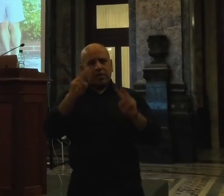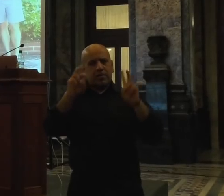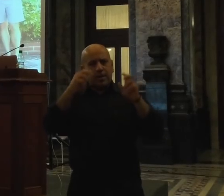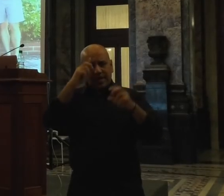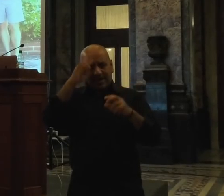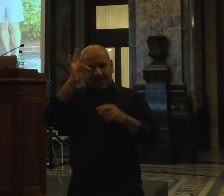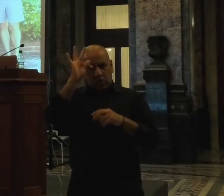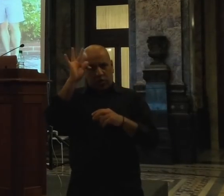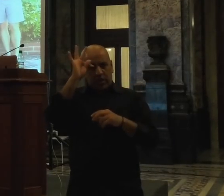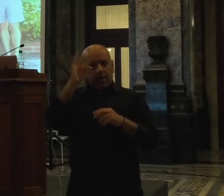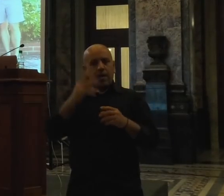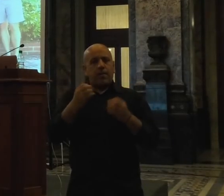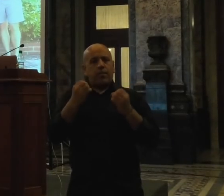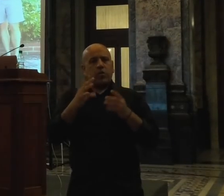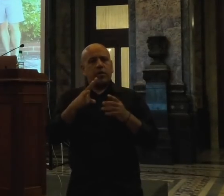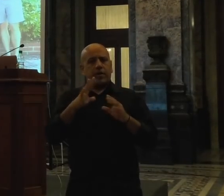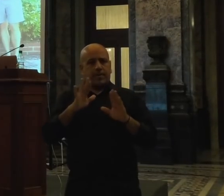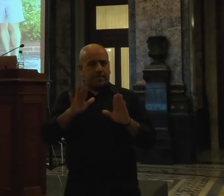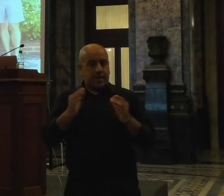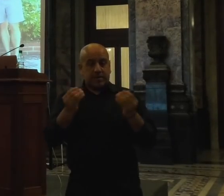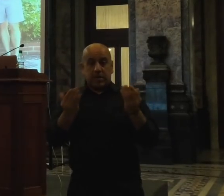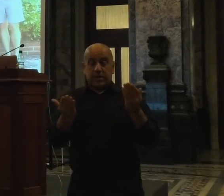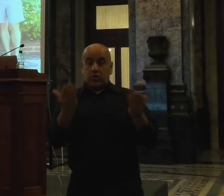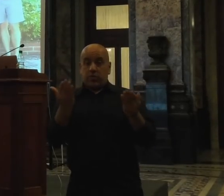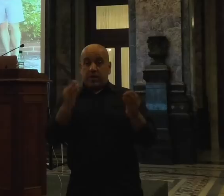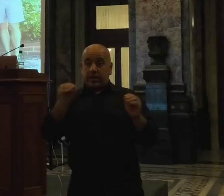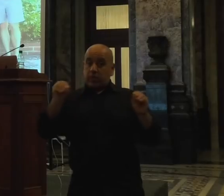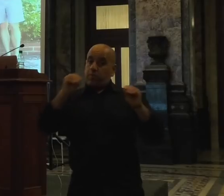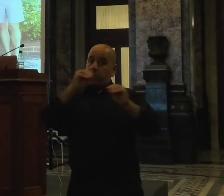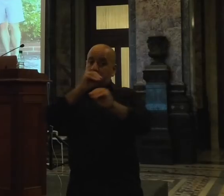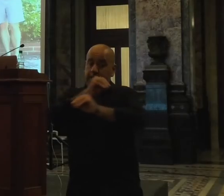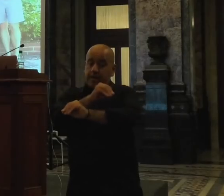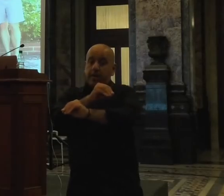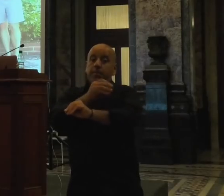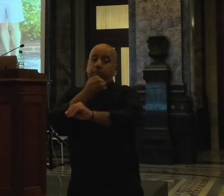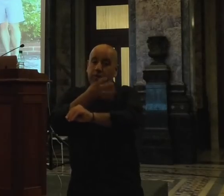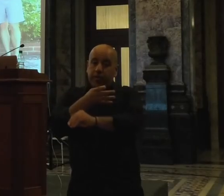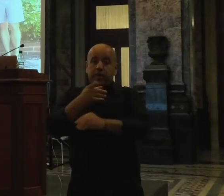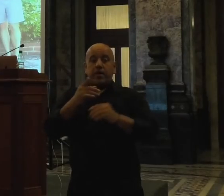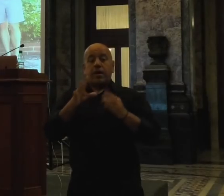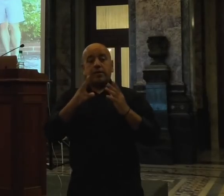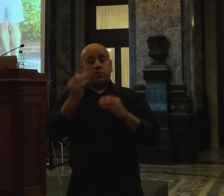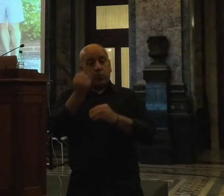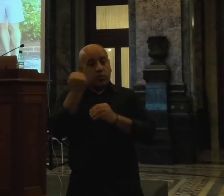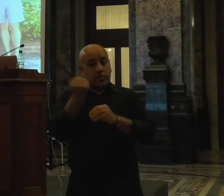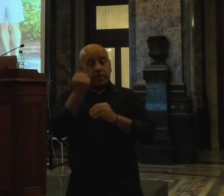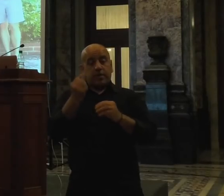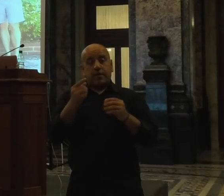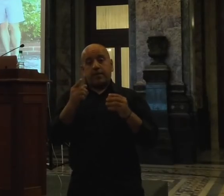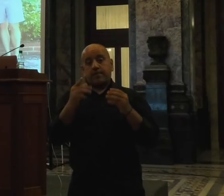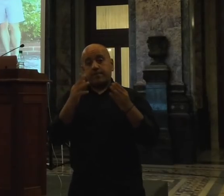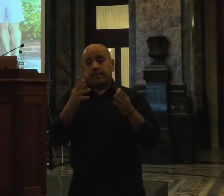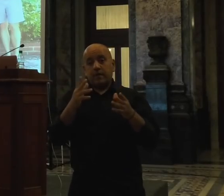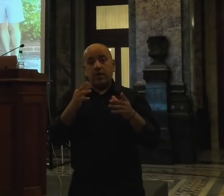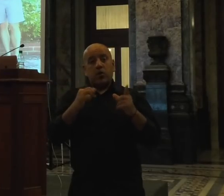teóricamente tratando de hacer esas traspolaciones, por decir así. Creo que una de las cosas que es muy importante, si queremos